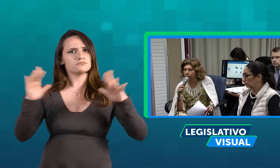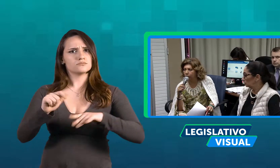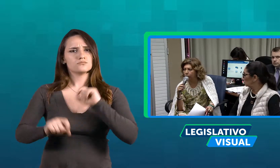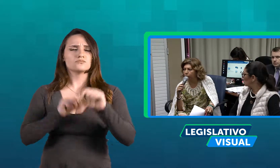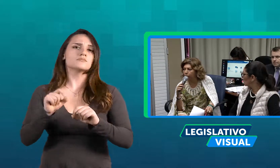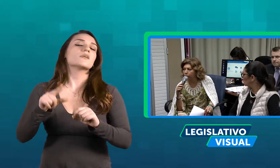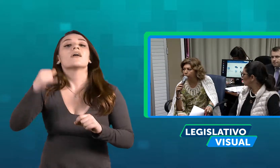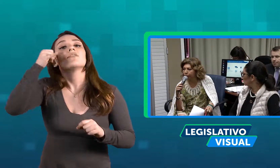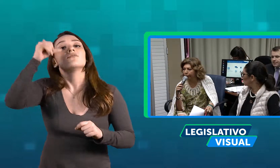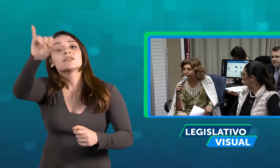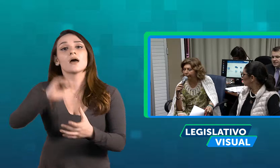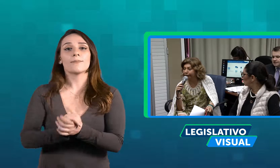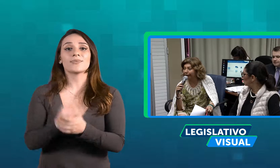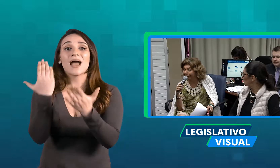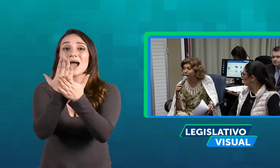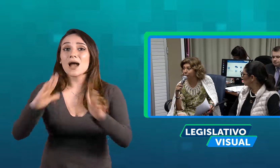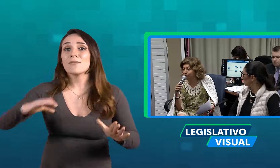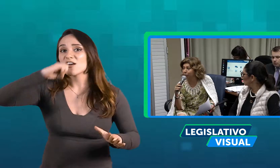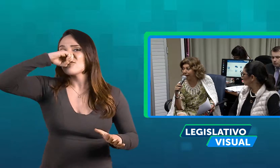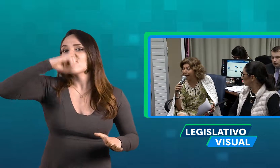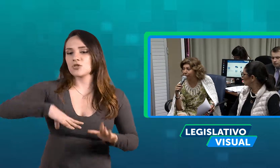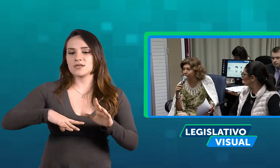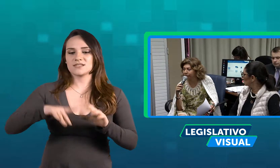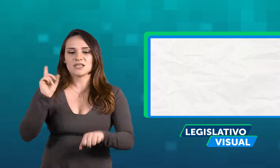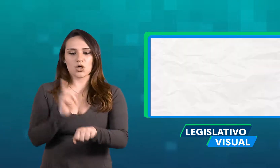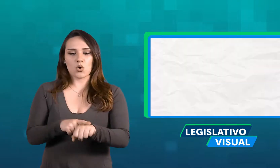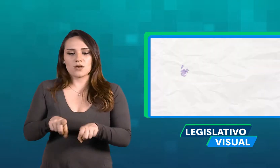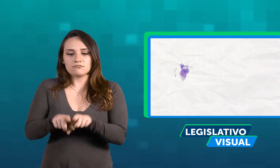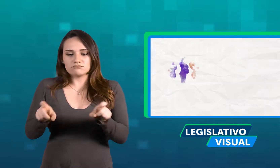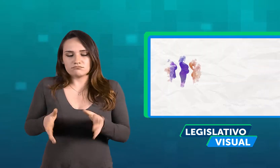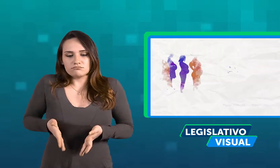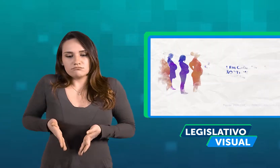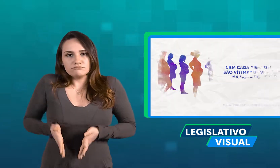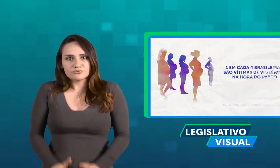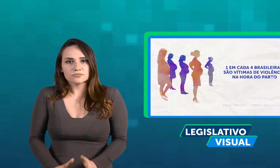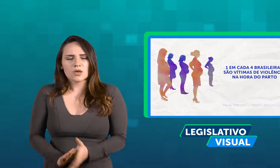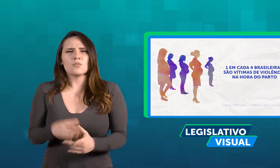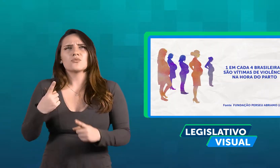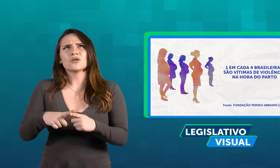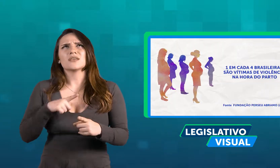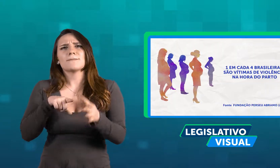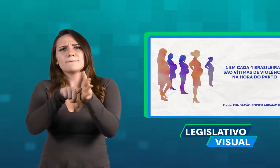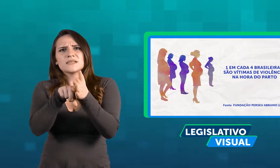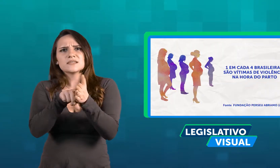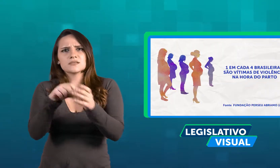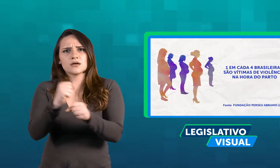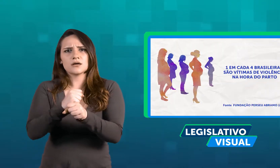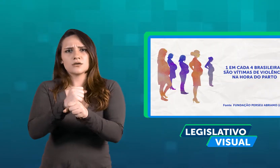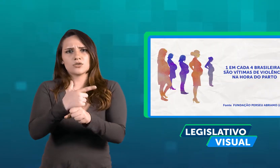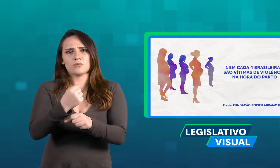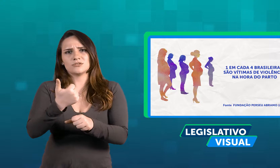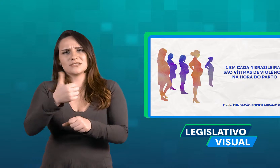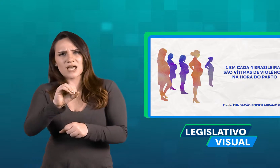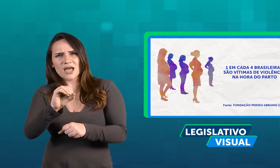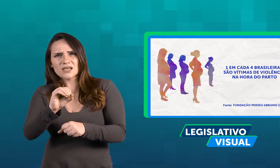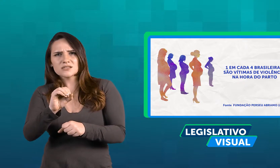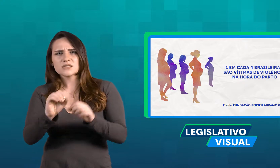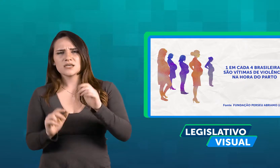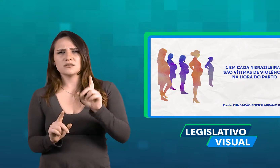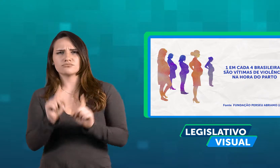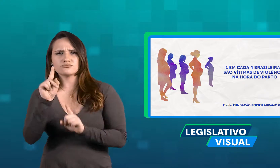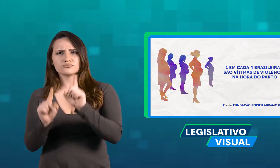de informação e de prevenção à violência obstétrica, que, segundo dados de 2010 da Fundação Perseu